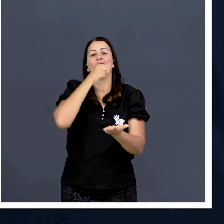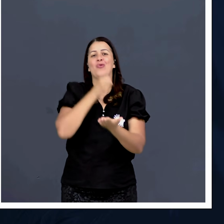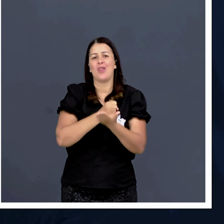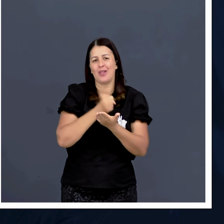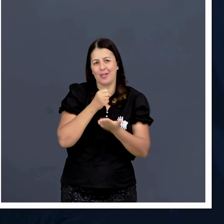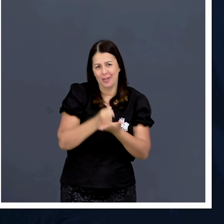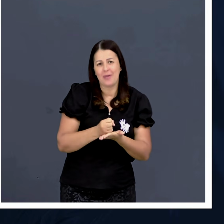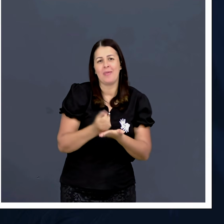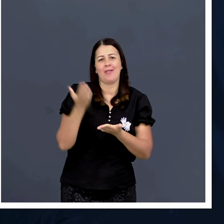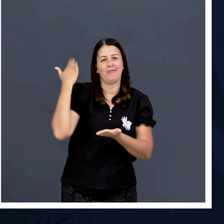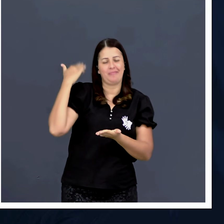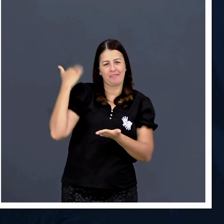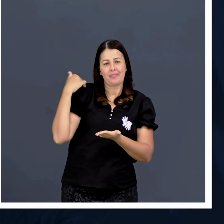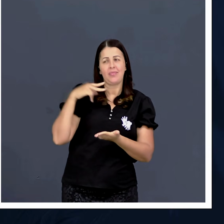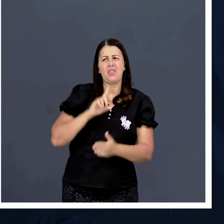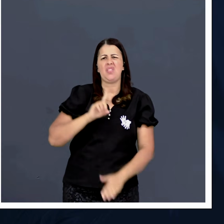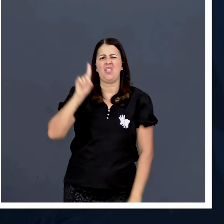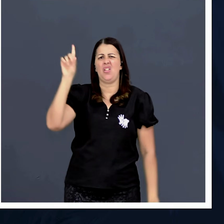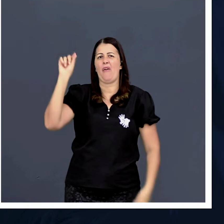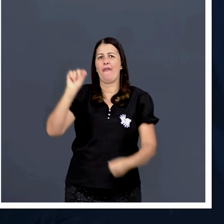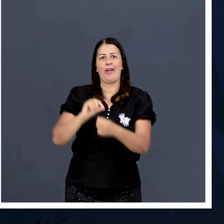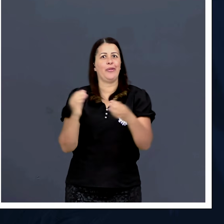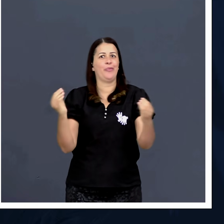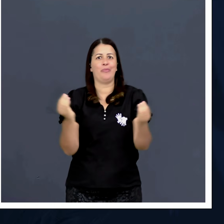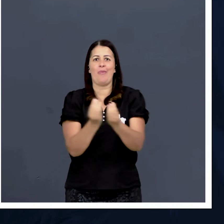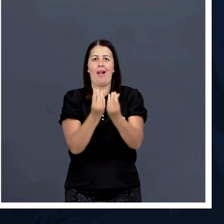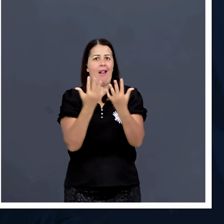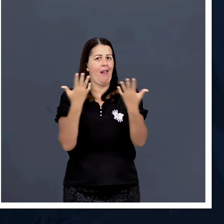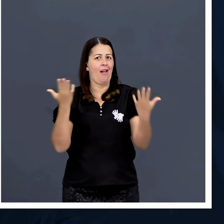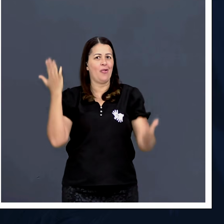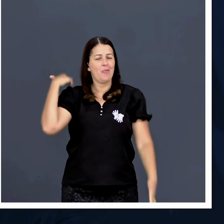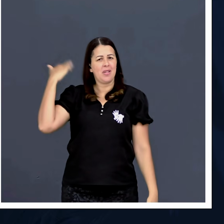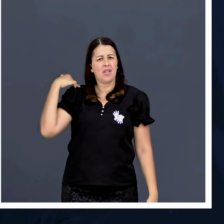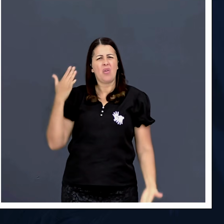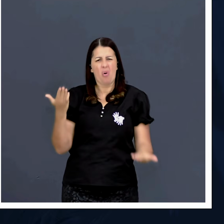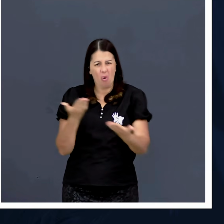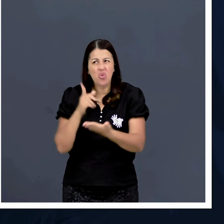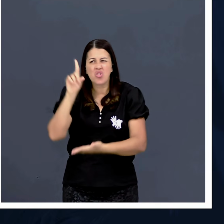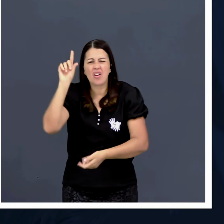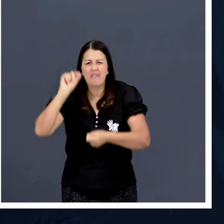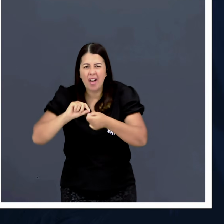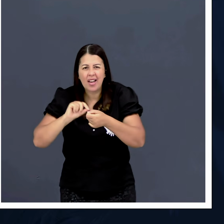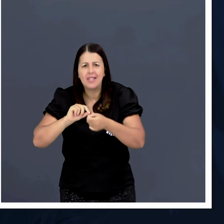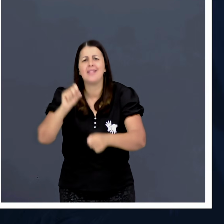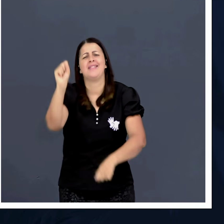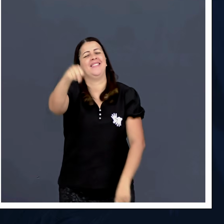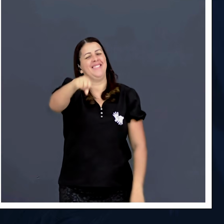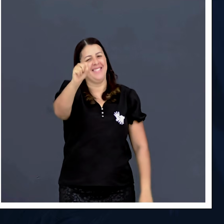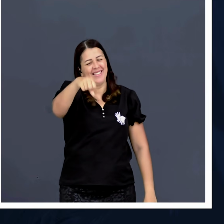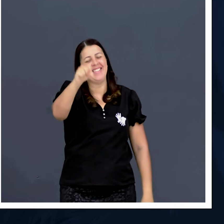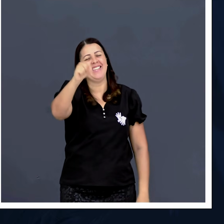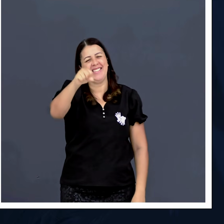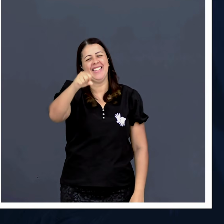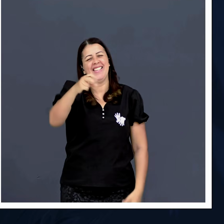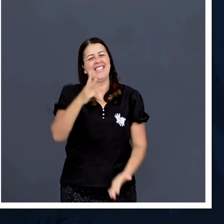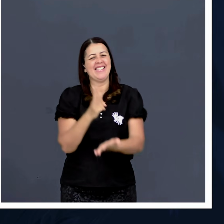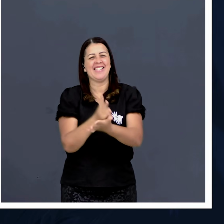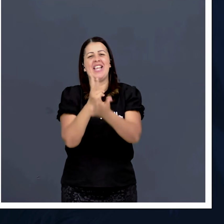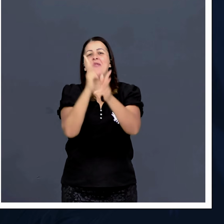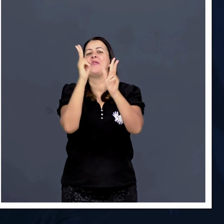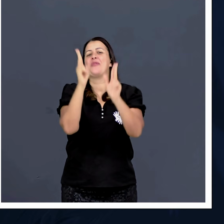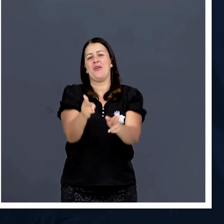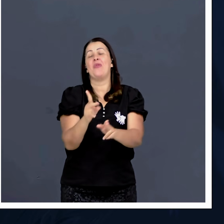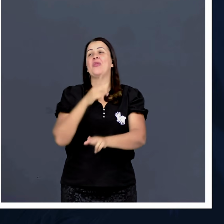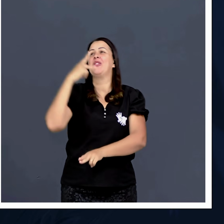nós pensamos, mas Deus fez tantos milagres, será que Ele ainda faz hoje? Faz sim, Ele continua o mesmo, o